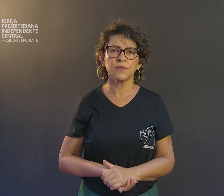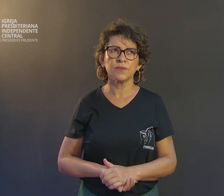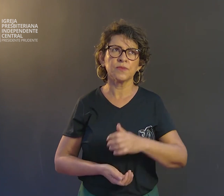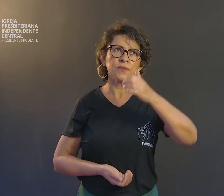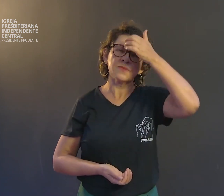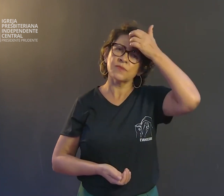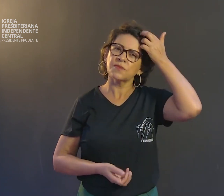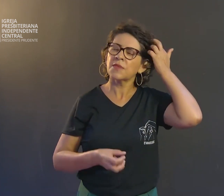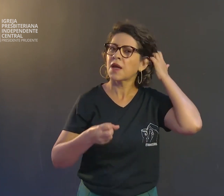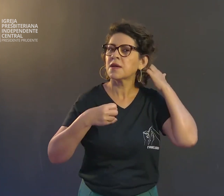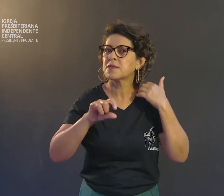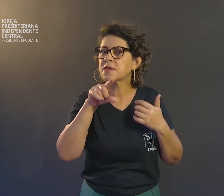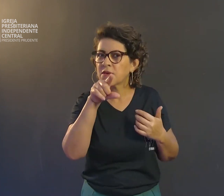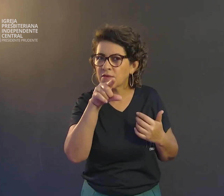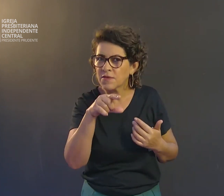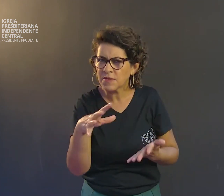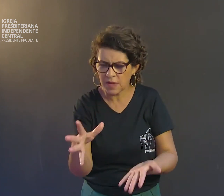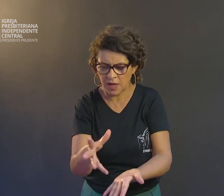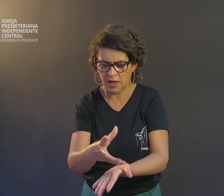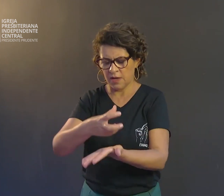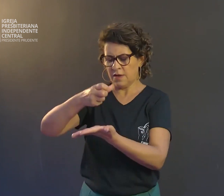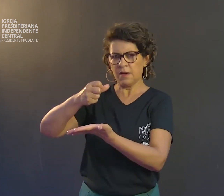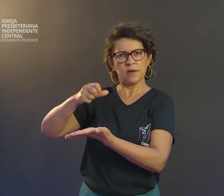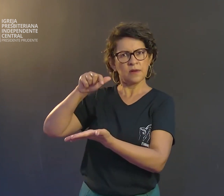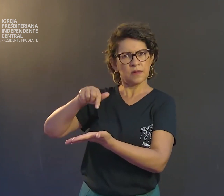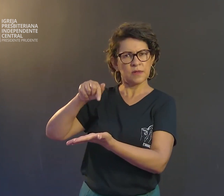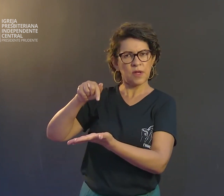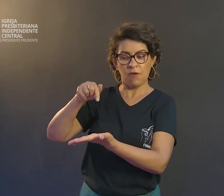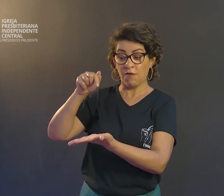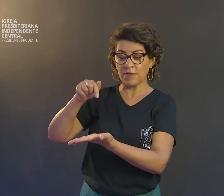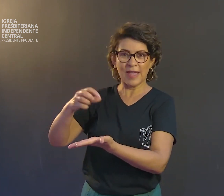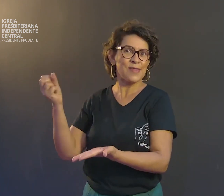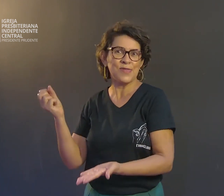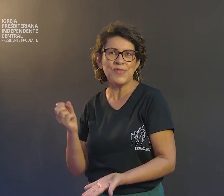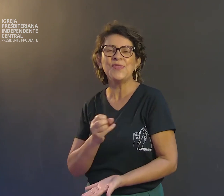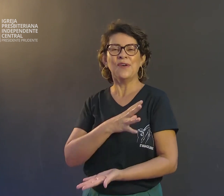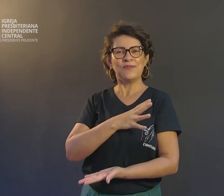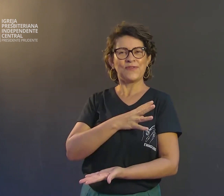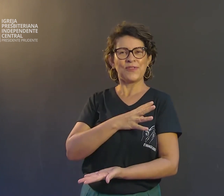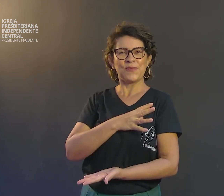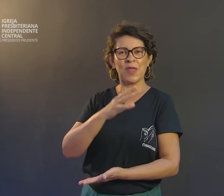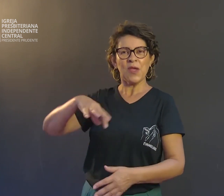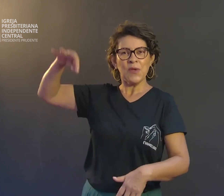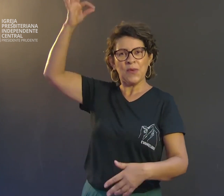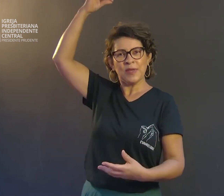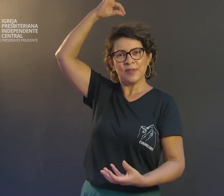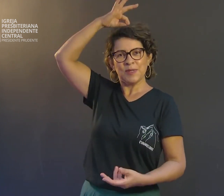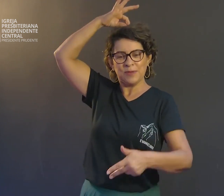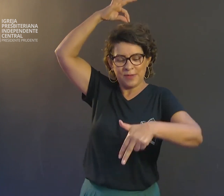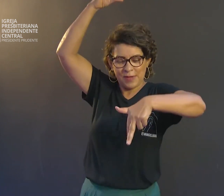Se você está salvo, você é uma nova criatura e o Espírito Santo vive em você. Cabe